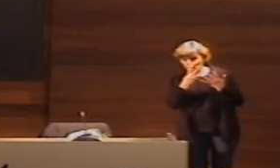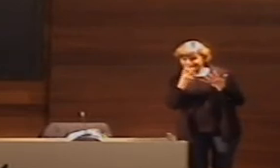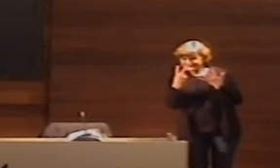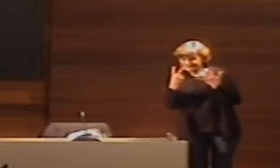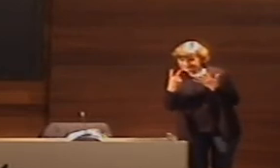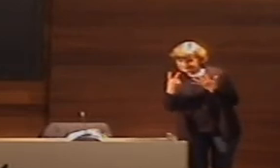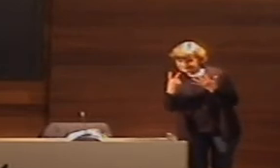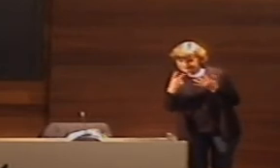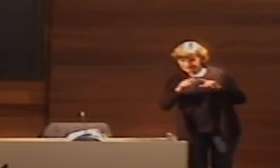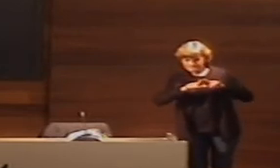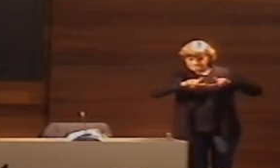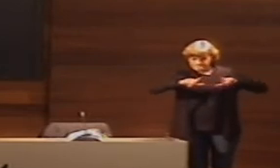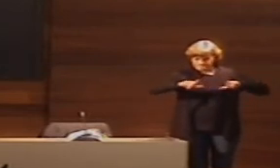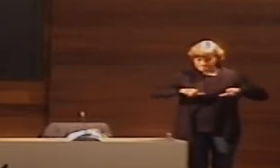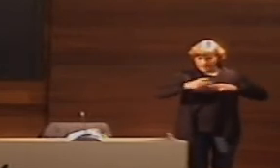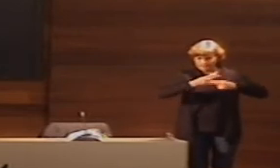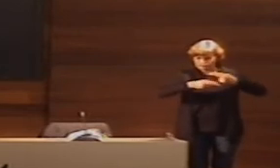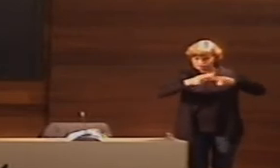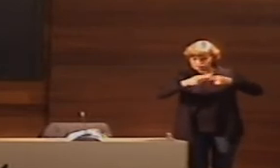el primer ecoparque en Barcelona,